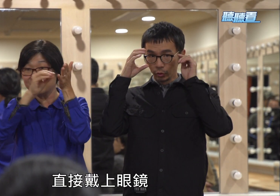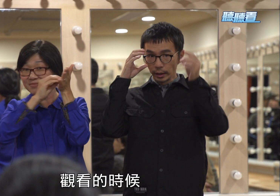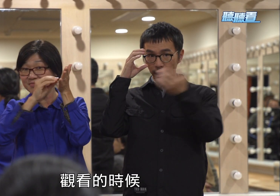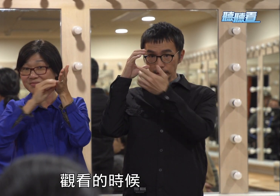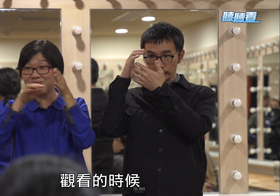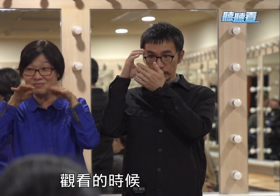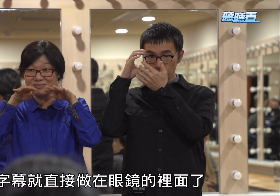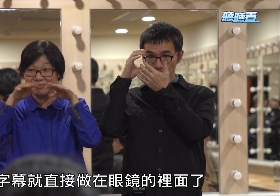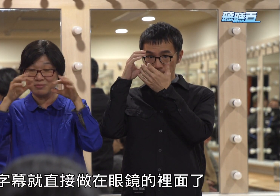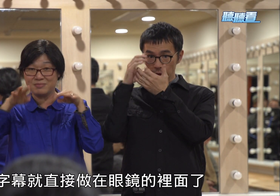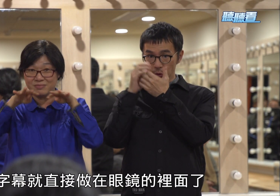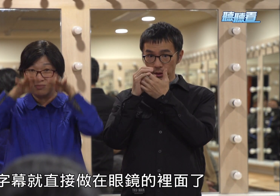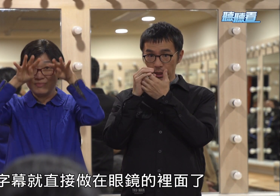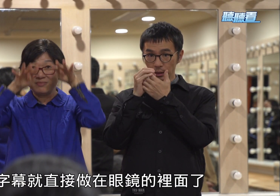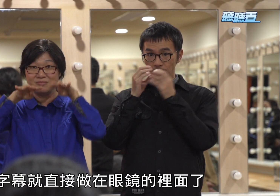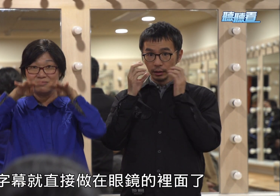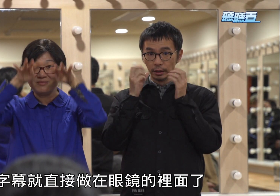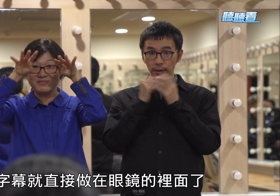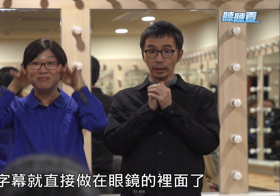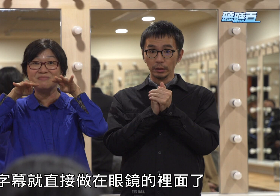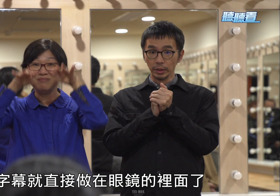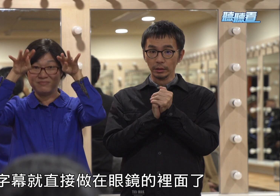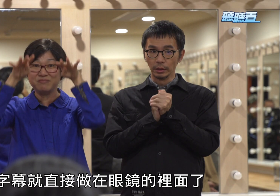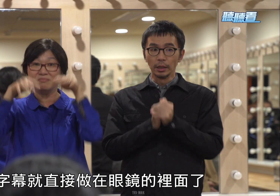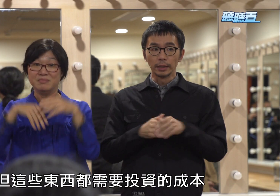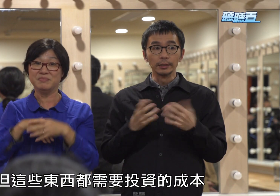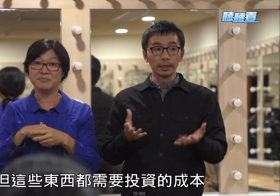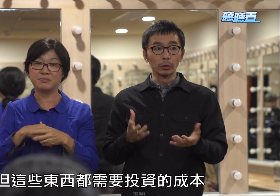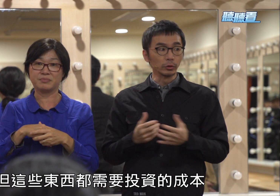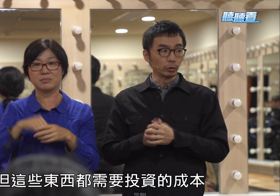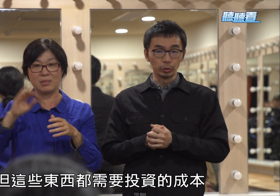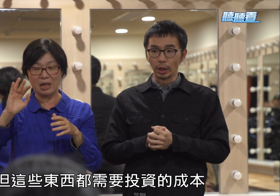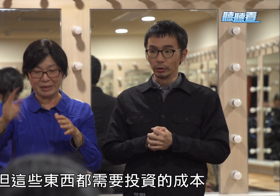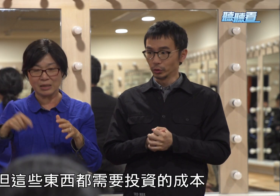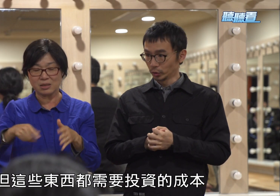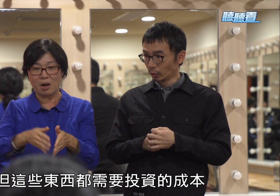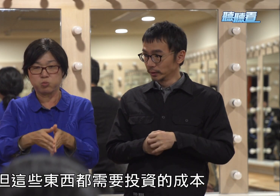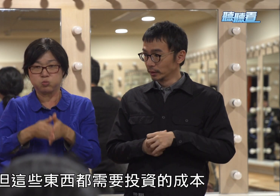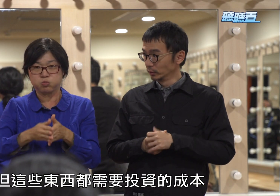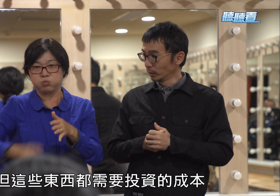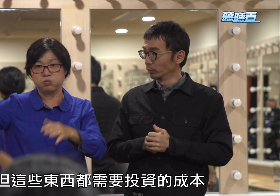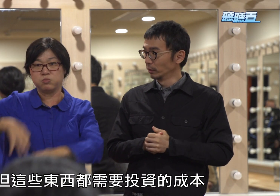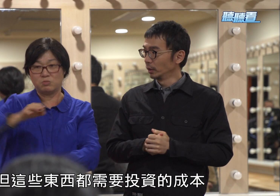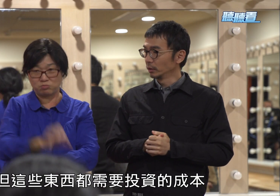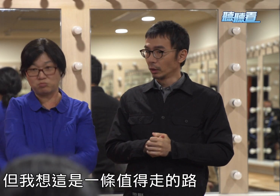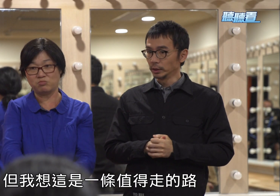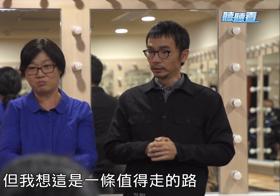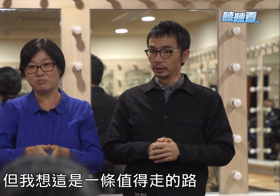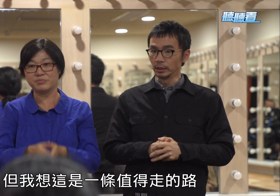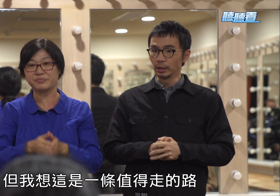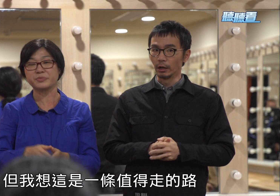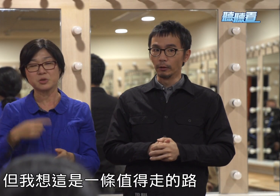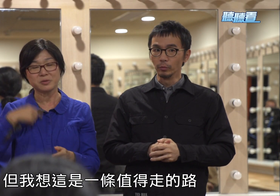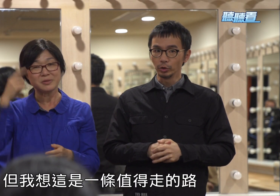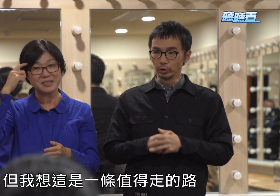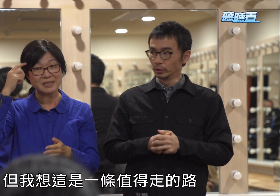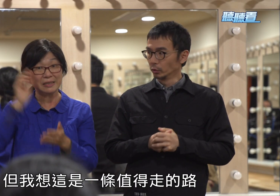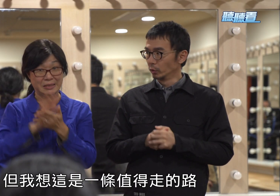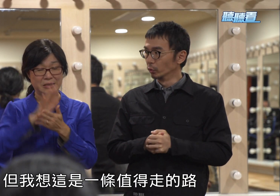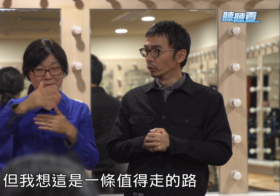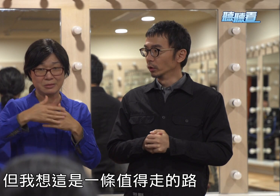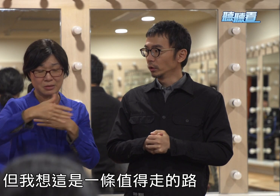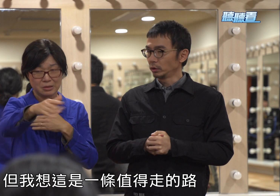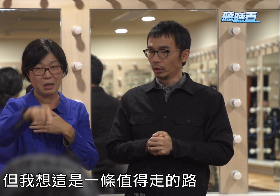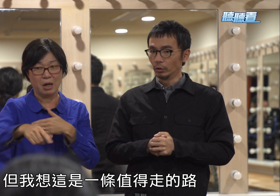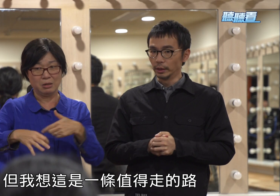镜观看的时候，字幕就直接坐在眼镜的里面的。但这些都需要投资的成本，但我想这是一条值得